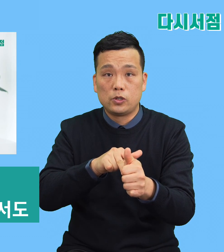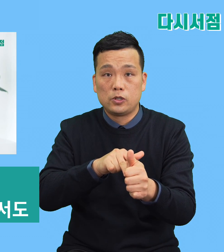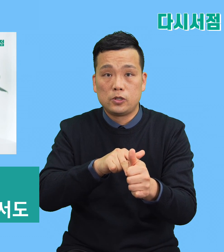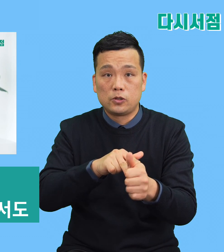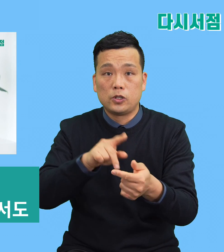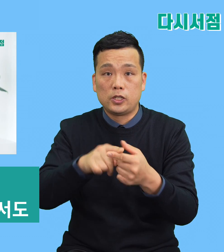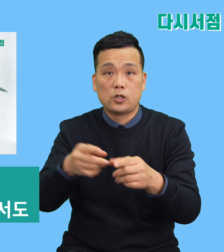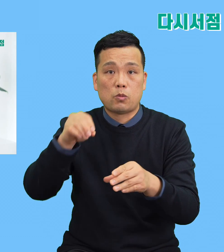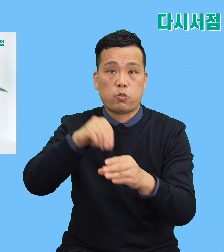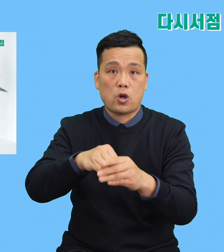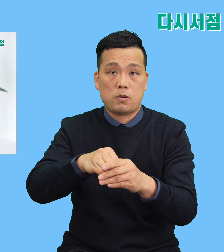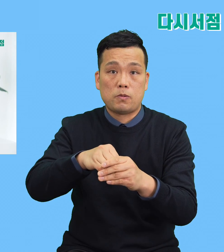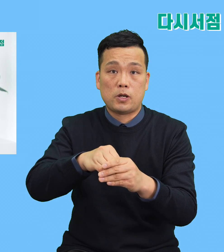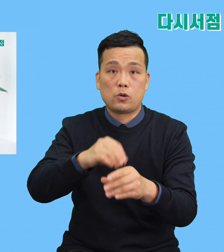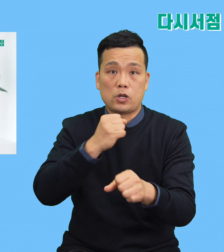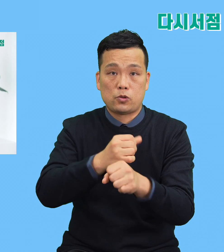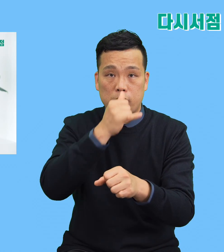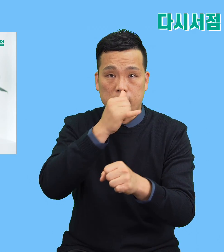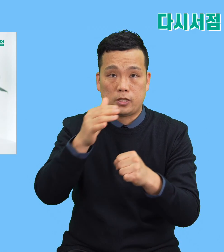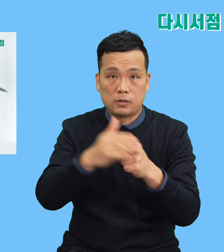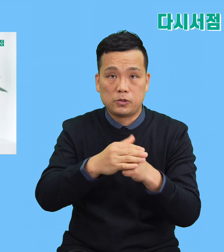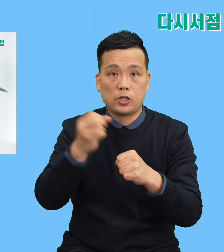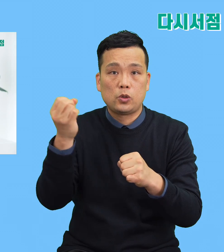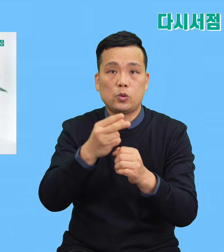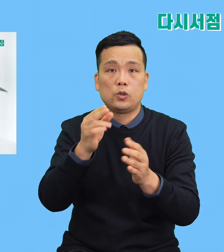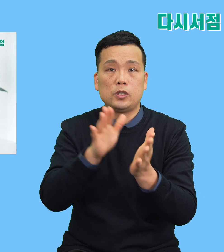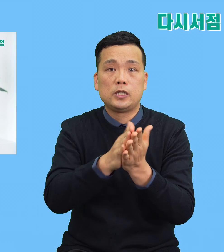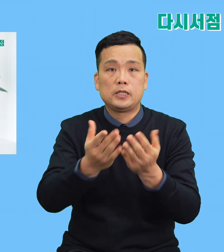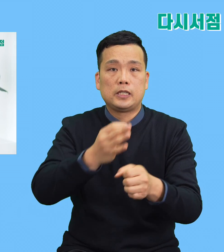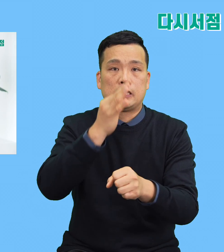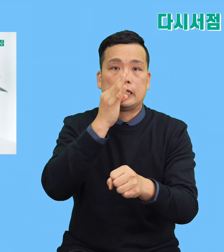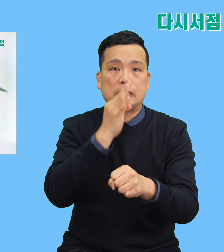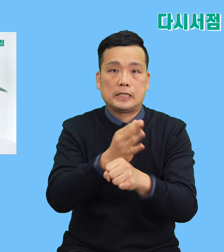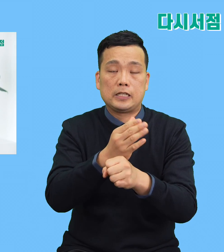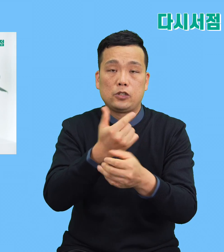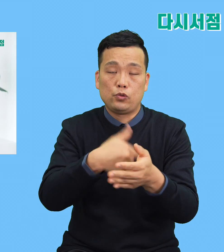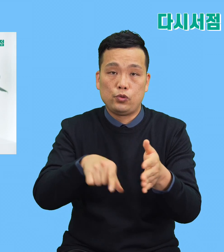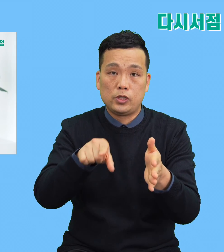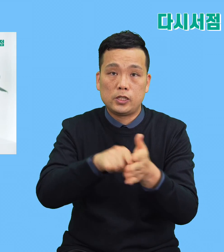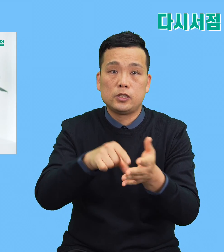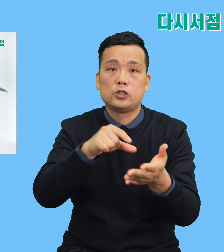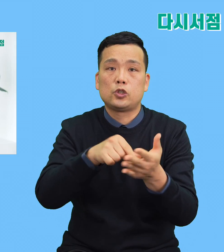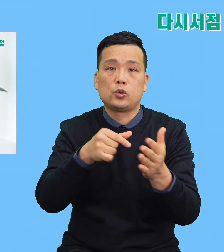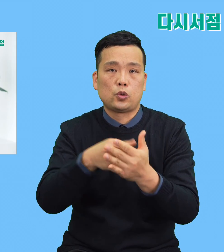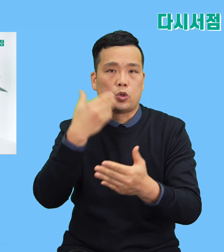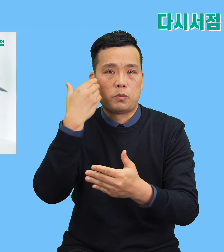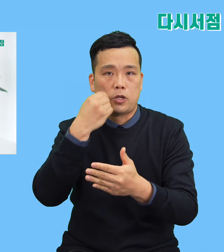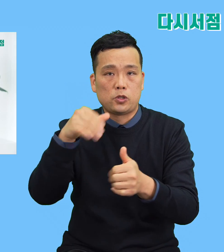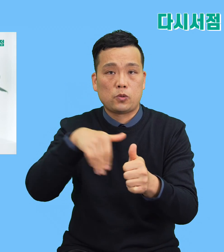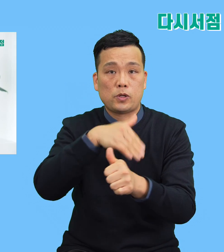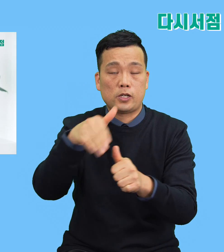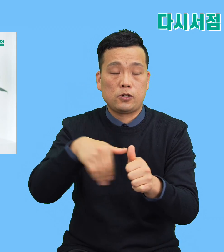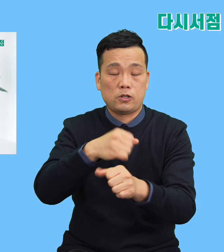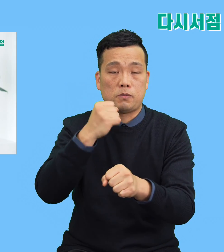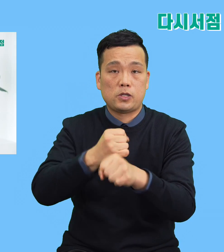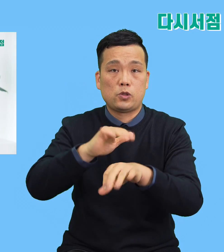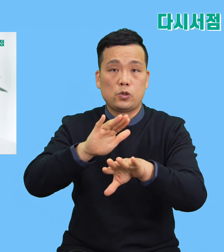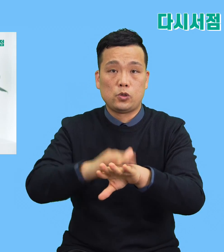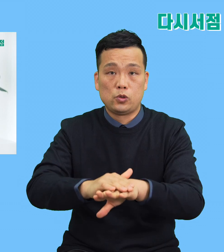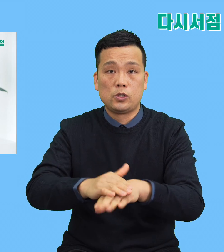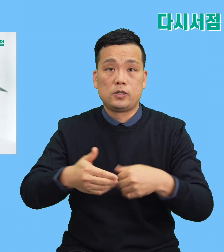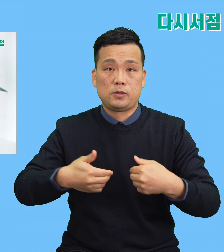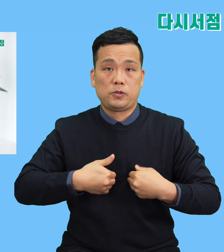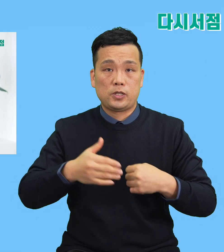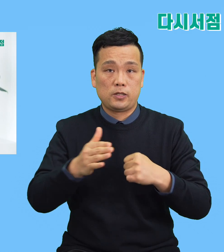담고 있으면서도 또 매력적이어서 독자들이 그 책을 손에 쥘 수 있게 하기 때문에 예전에는 저희가